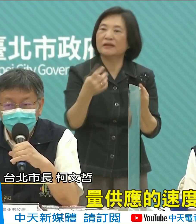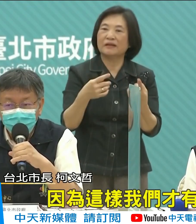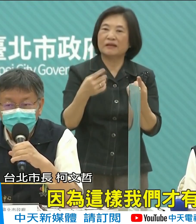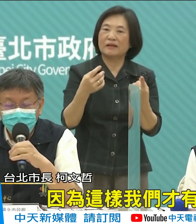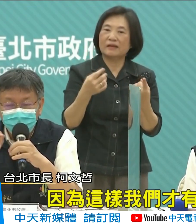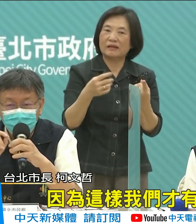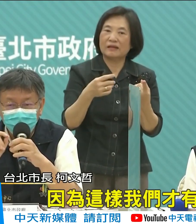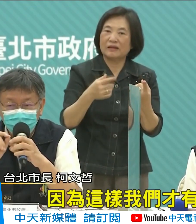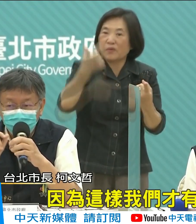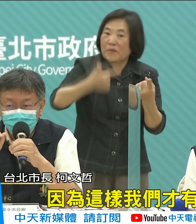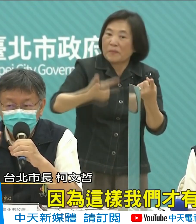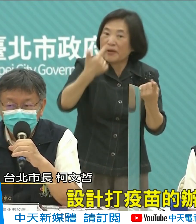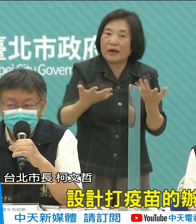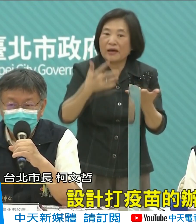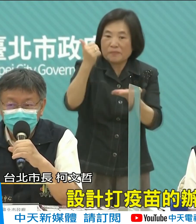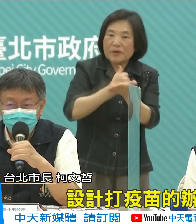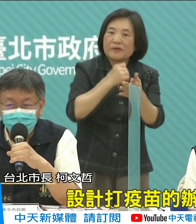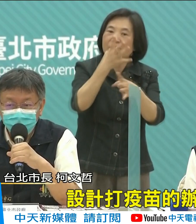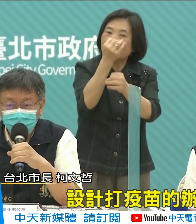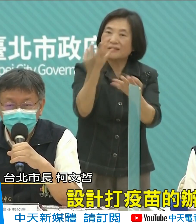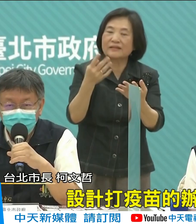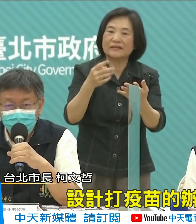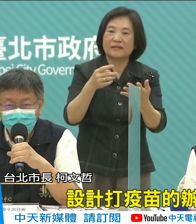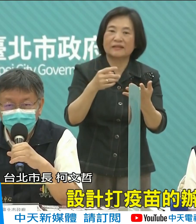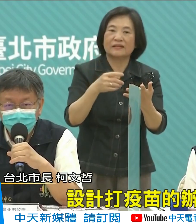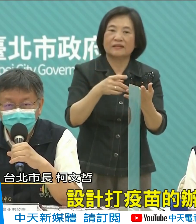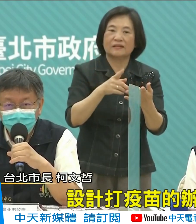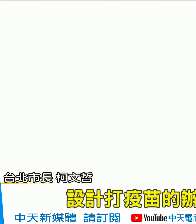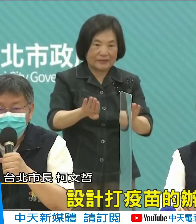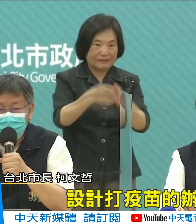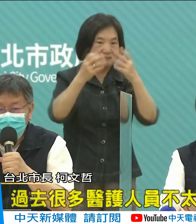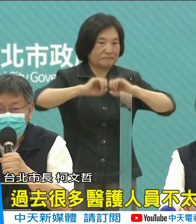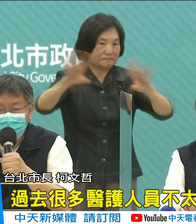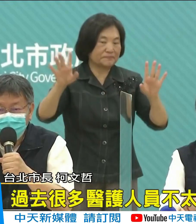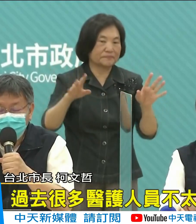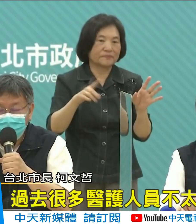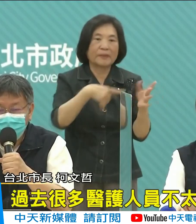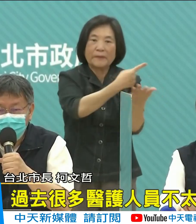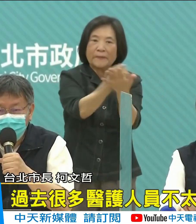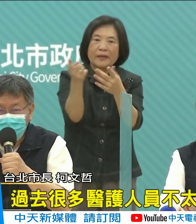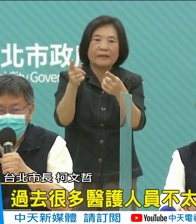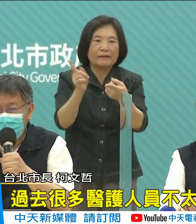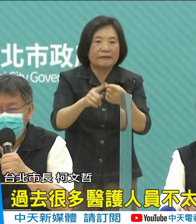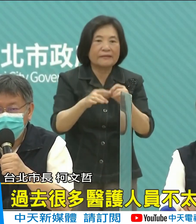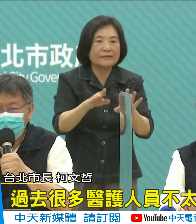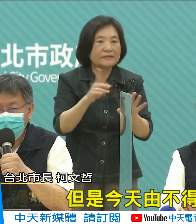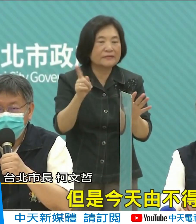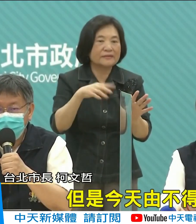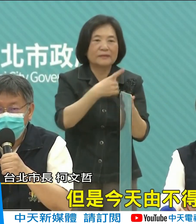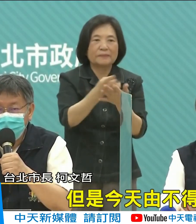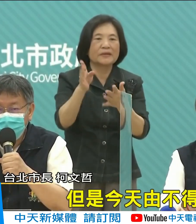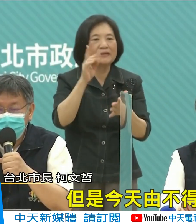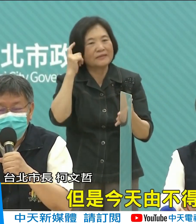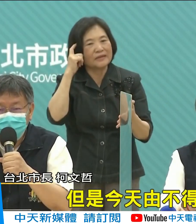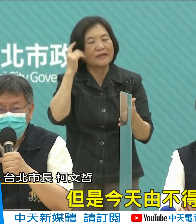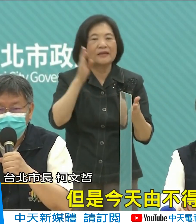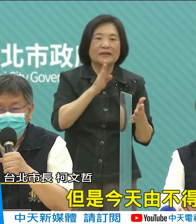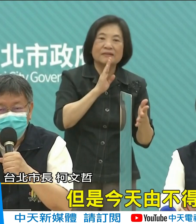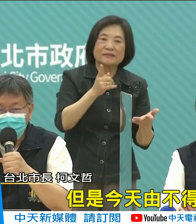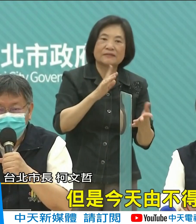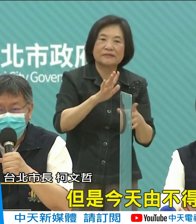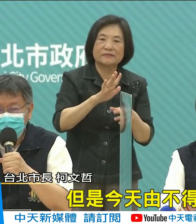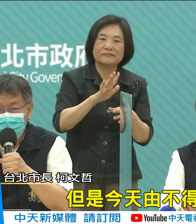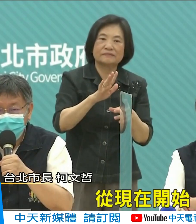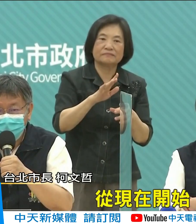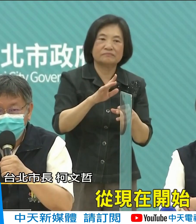度，因为在我们才有办法设计那个打疫苗的方法。过去大家很多医务人员不太想打疫苗。但是今天